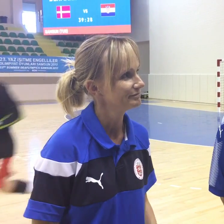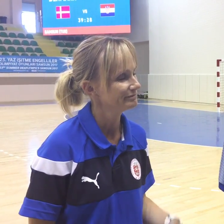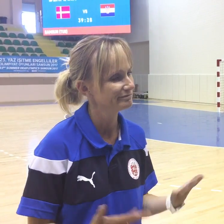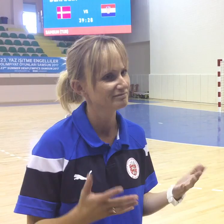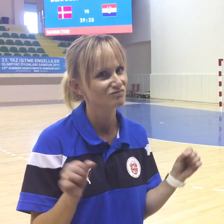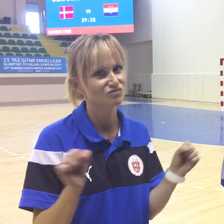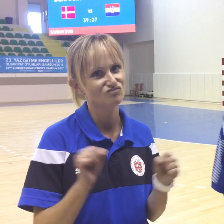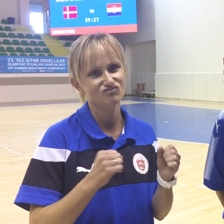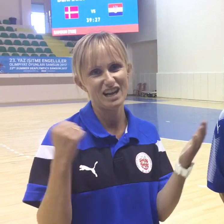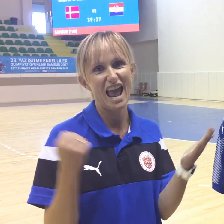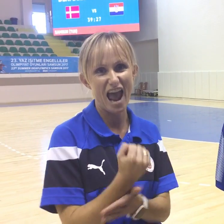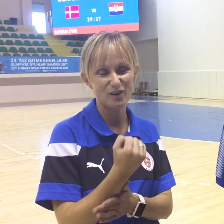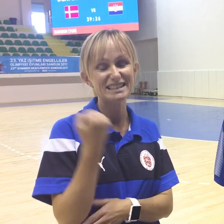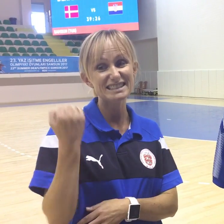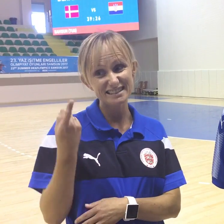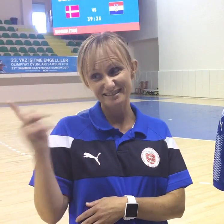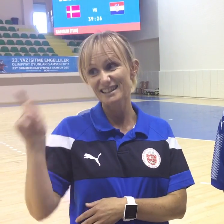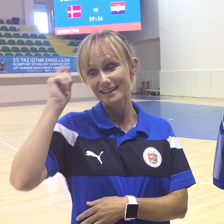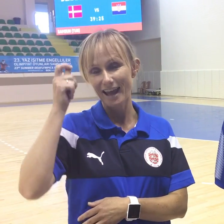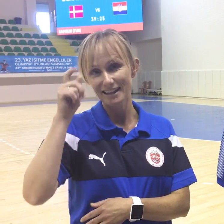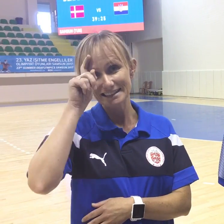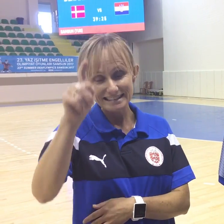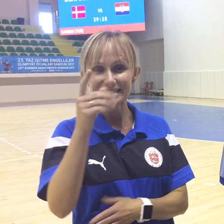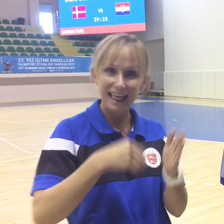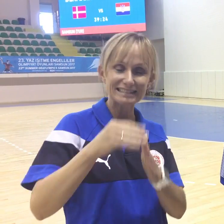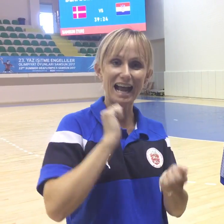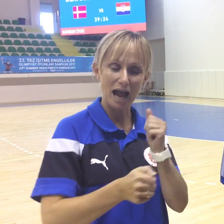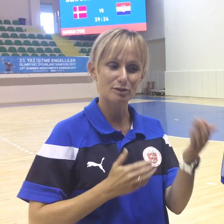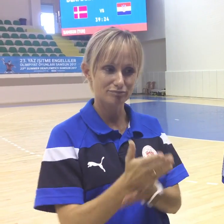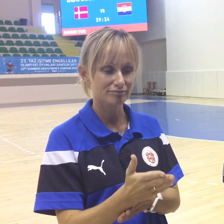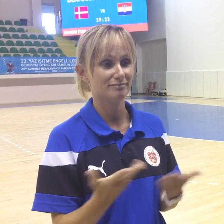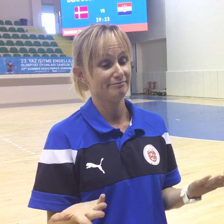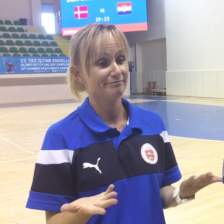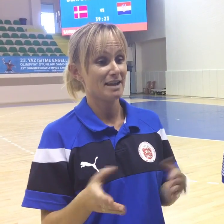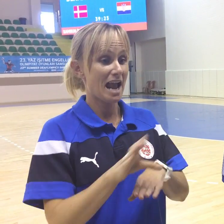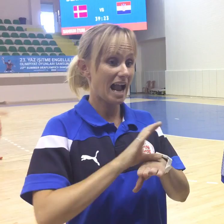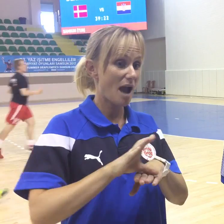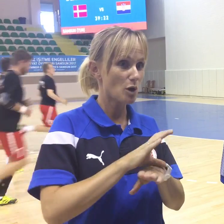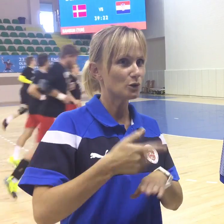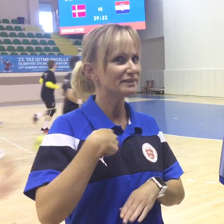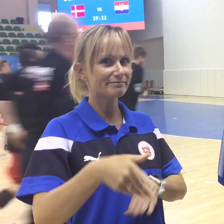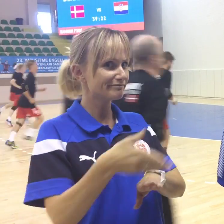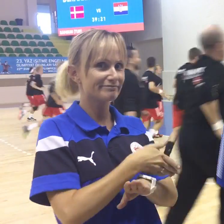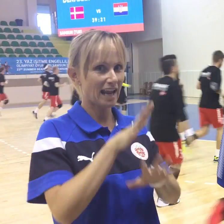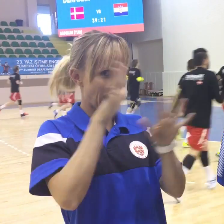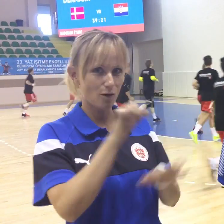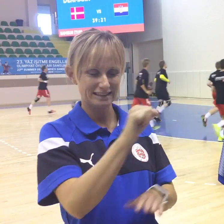rigtig ærgerligt, fordi drengene til frem til at skulle have den her ekstra kamp. Det der er med Cameroon, det er, at vi vidste ikke deres niveau. Gjorde vi på Tyskland